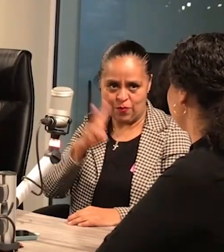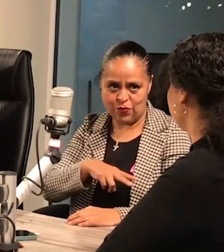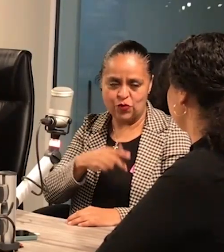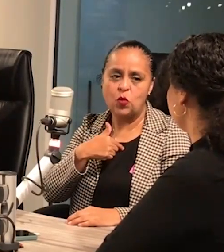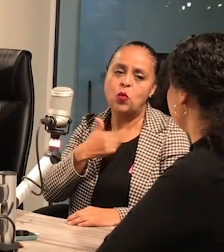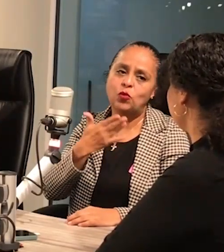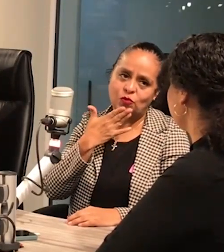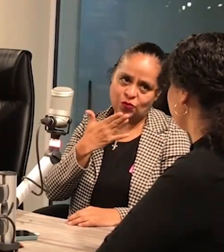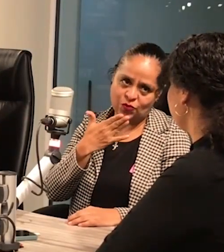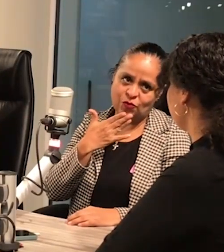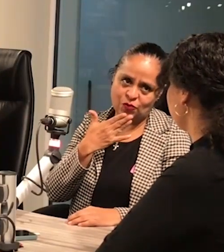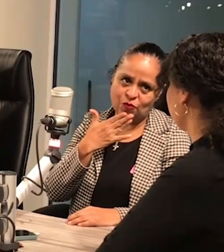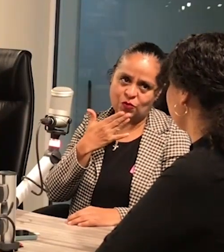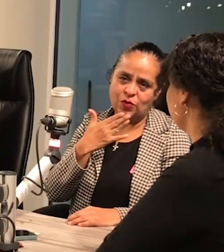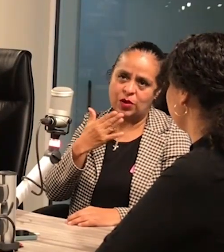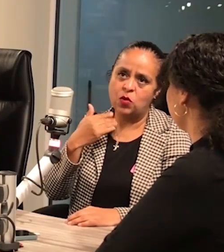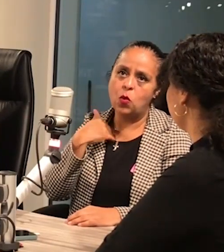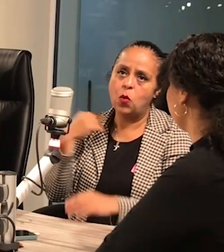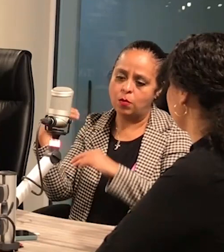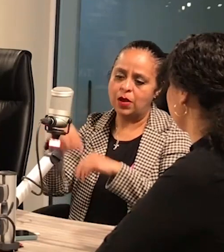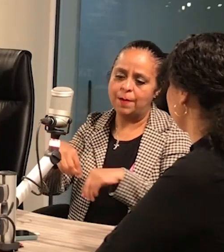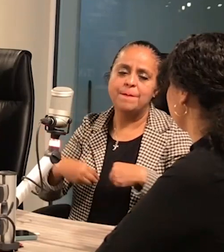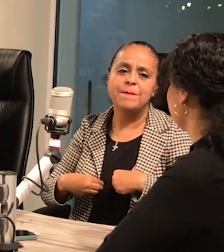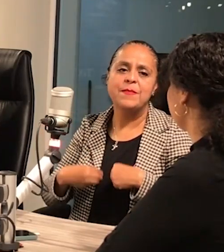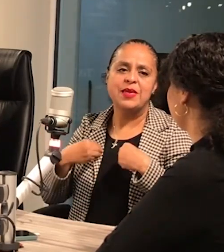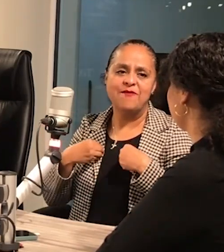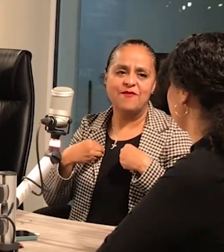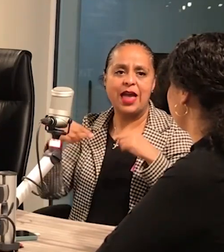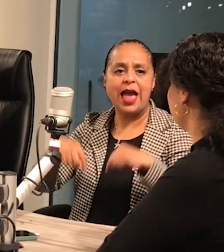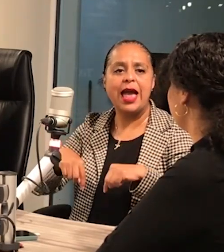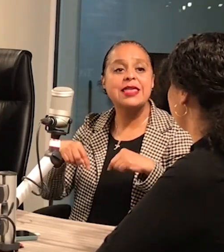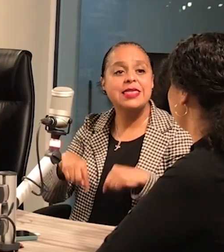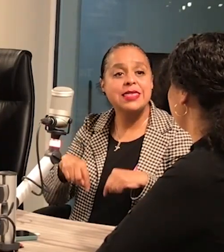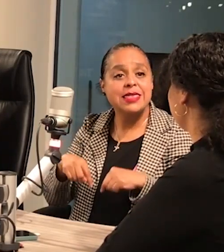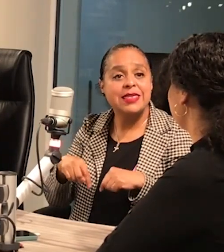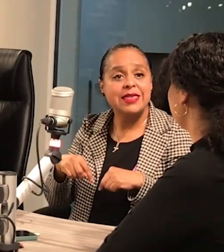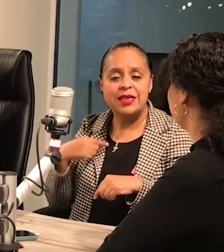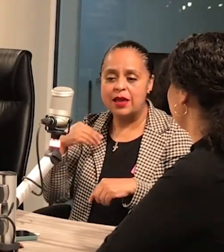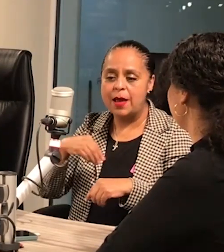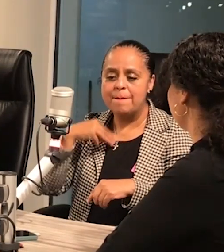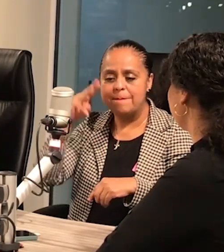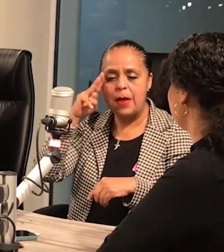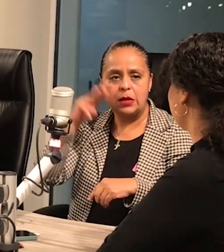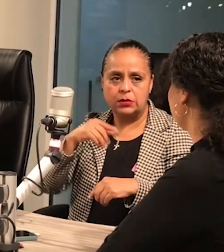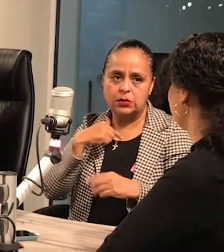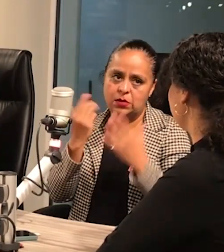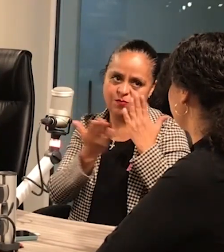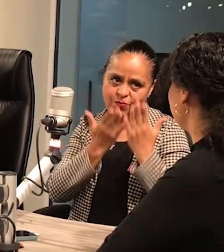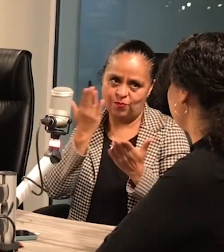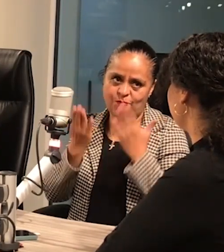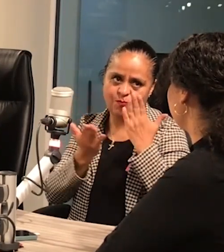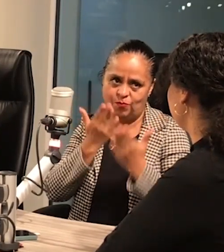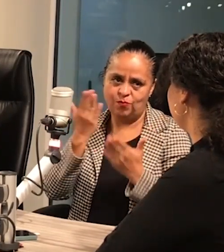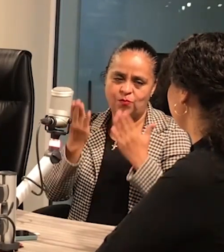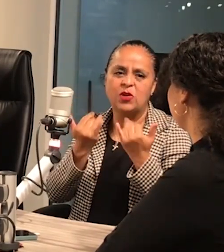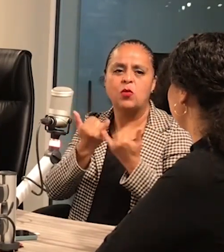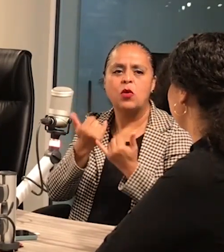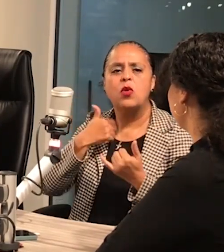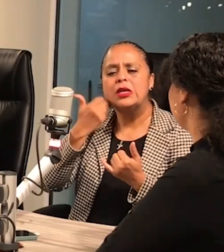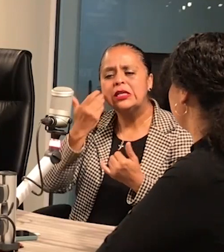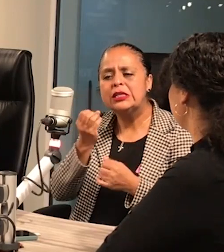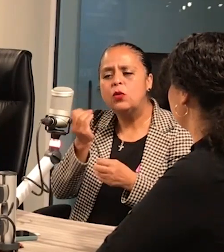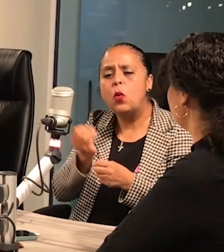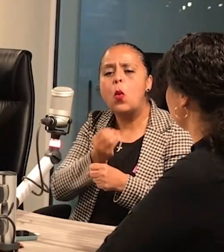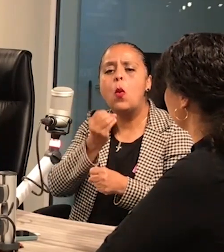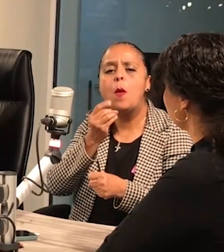Sonora, llevo un poquito tiempo viviendo aquí en la Ciudad de México porque me vine justo a hacer mi maestría en búsqueda como también de estas